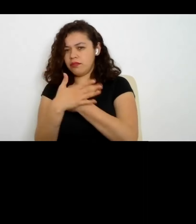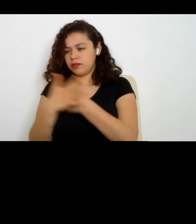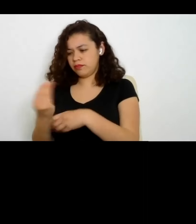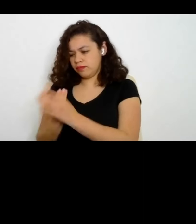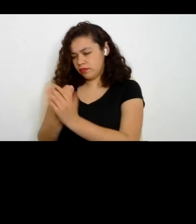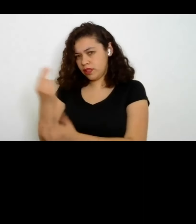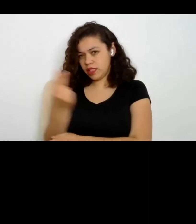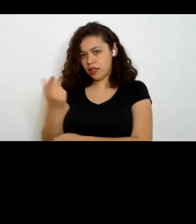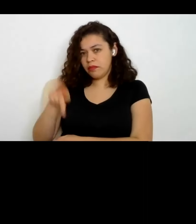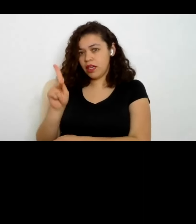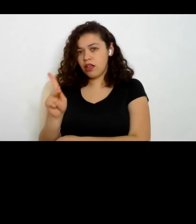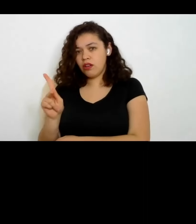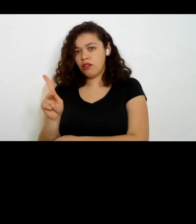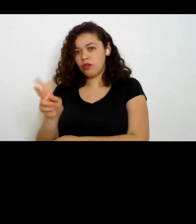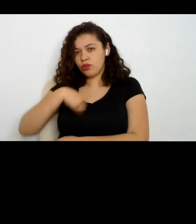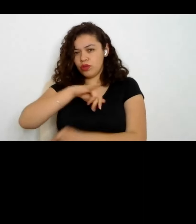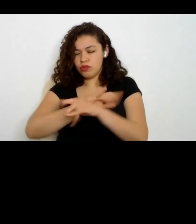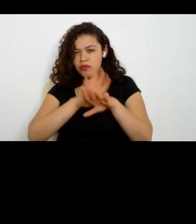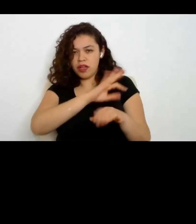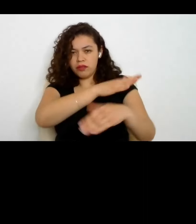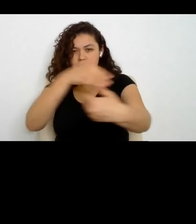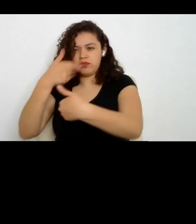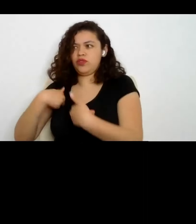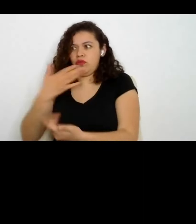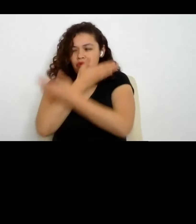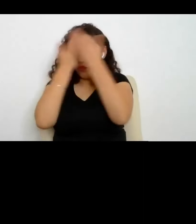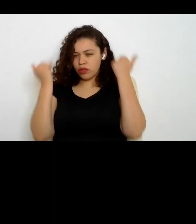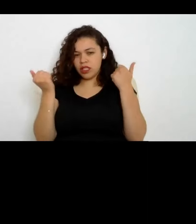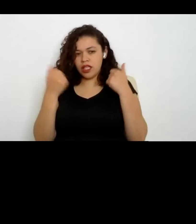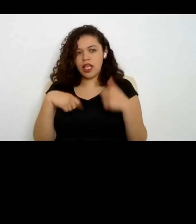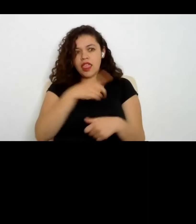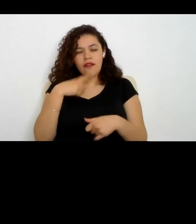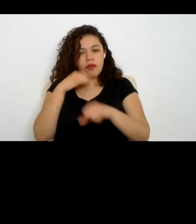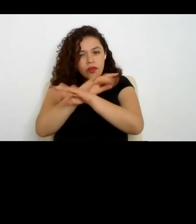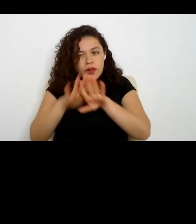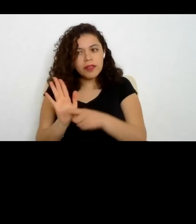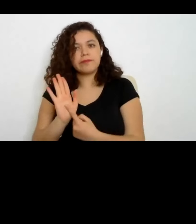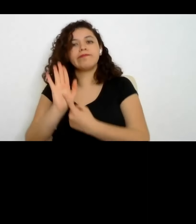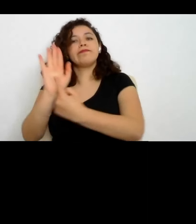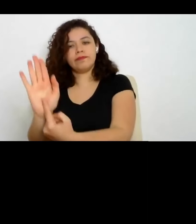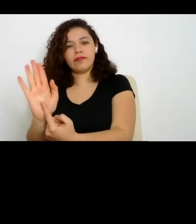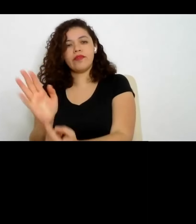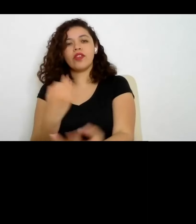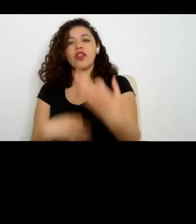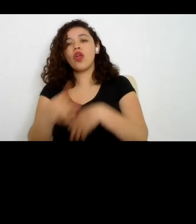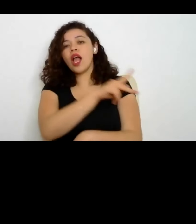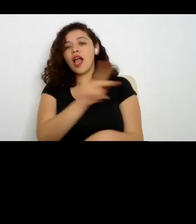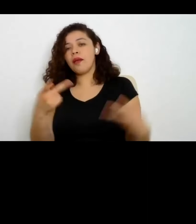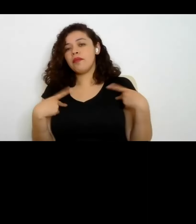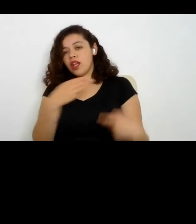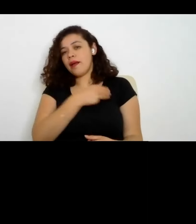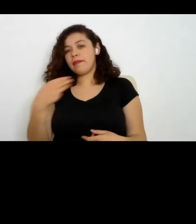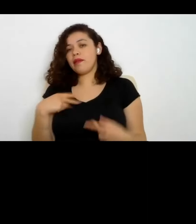pues nadie sabía que ahí estábamos recabando datos personales. Entonces es importante que todos los miembros de una